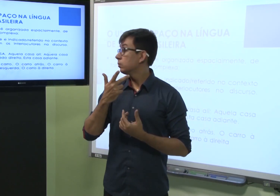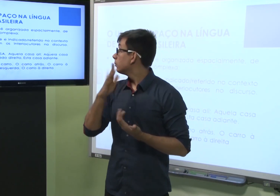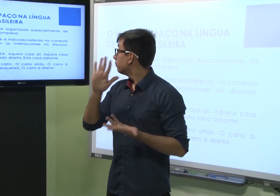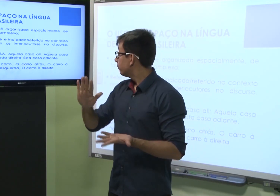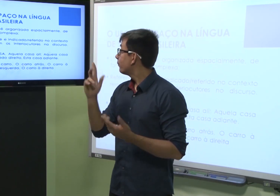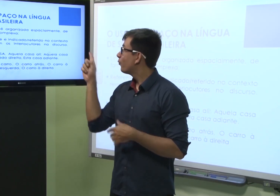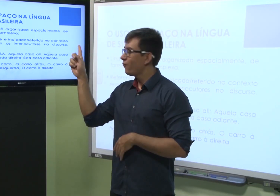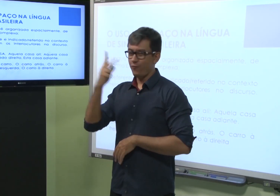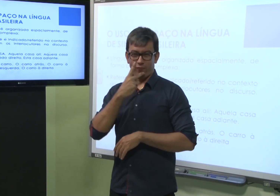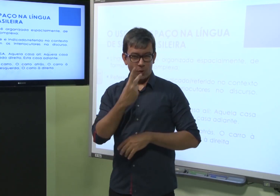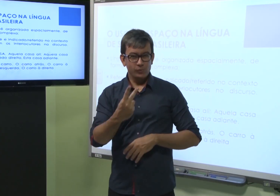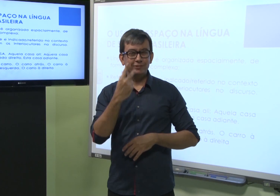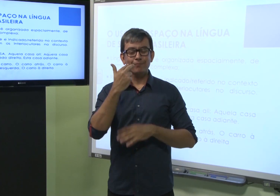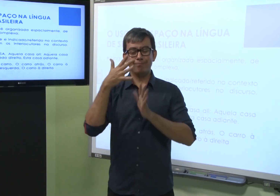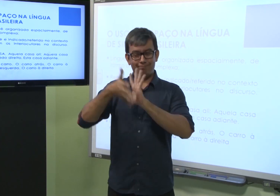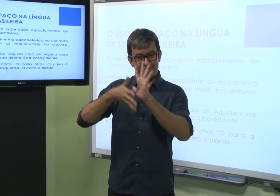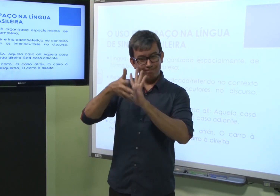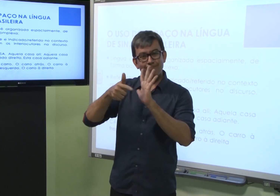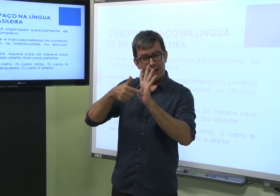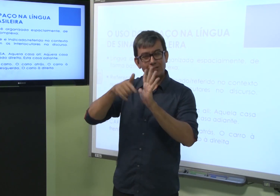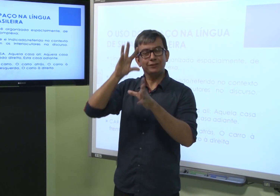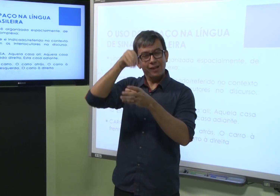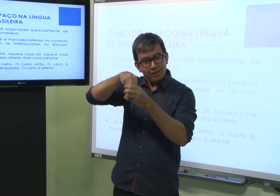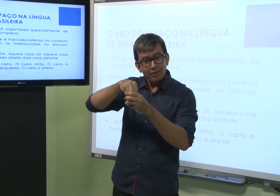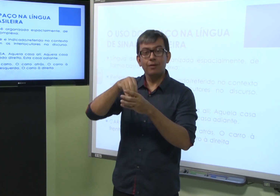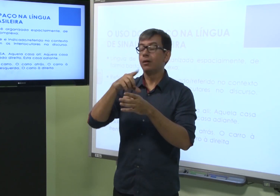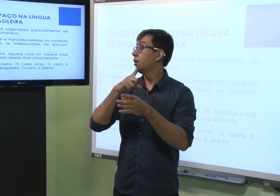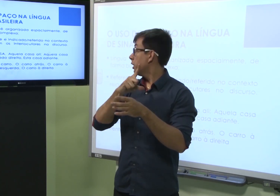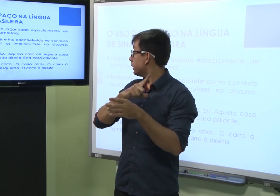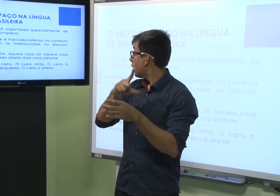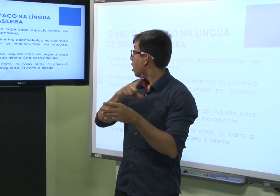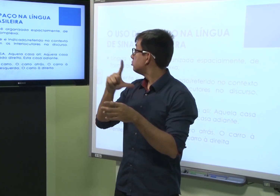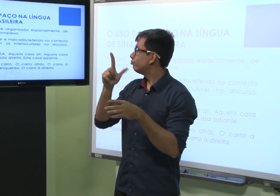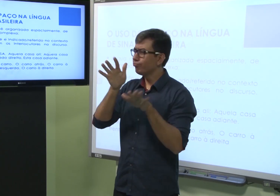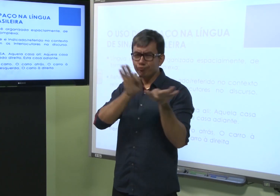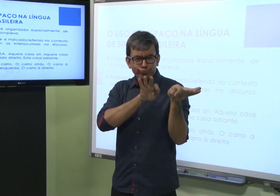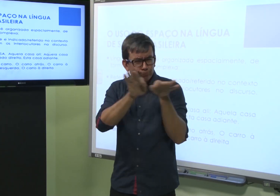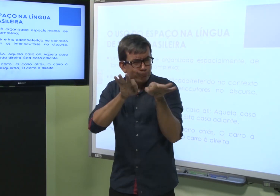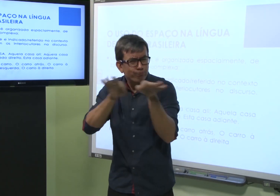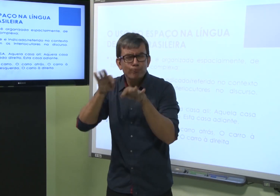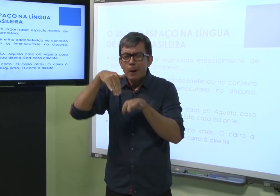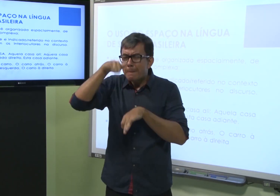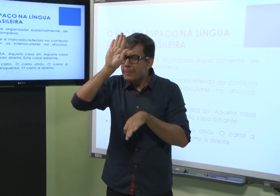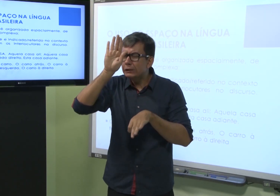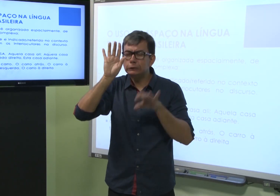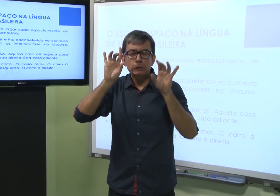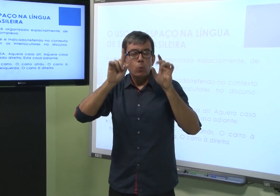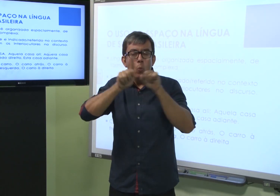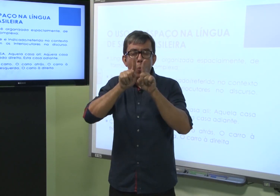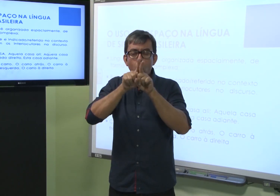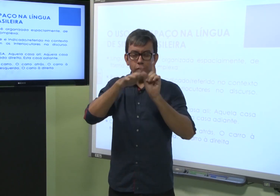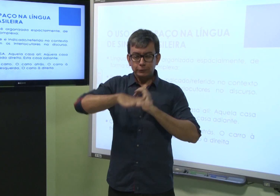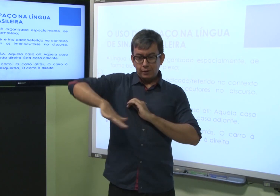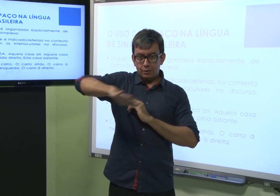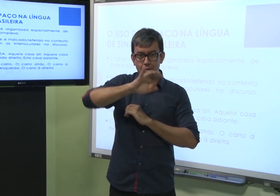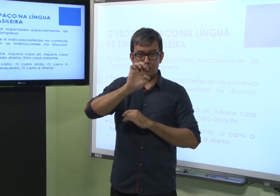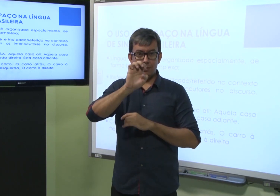Os autores eles falam que a língua de sinais ela é organizada espacialmente